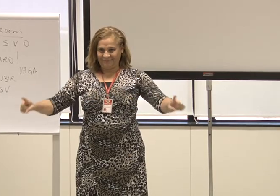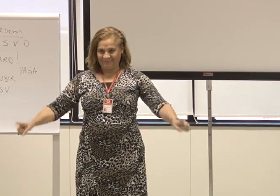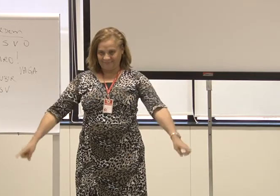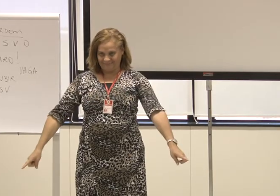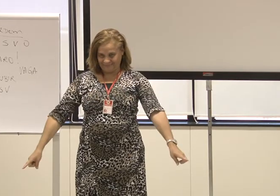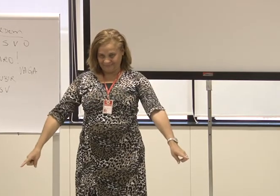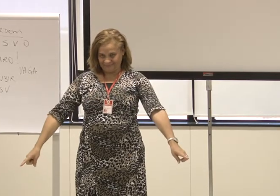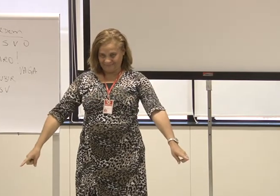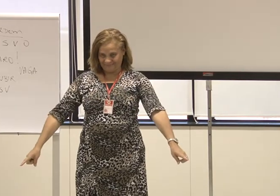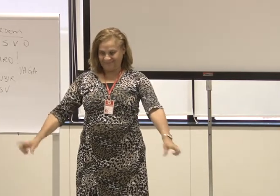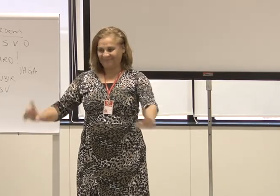Mesa.